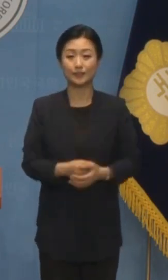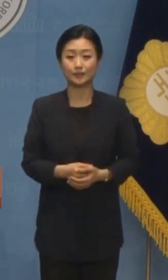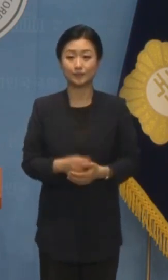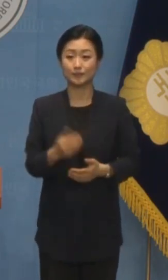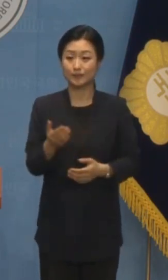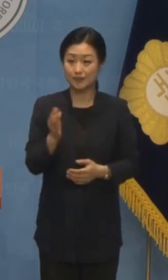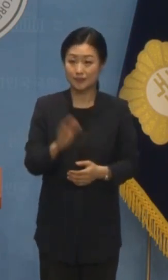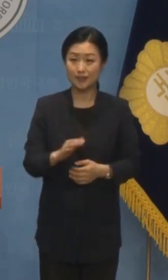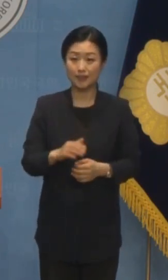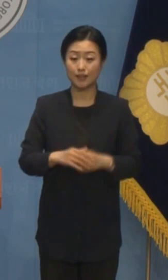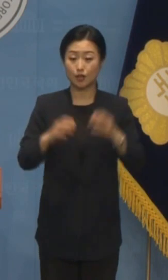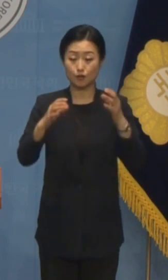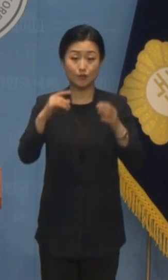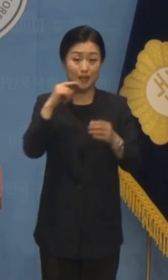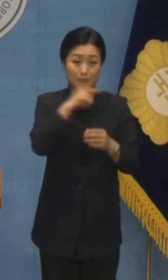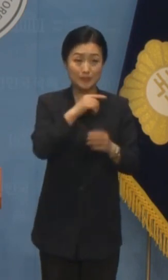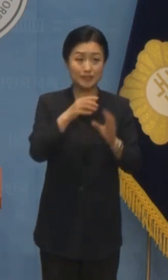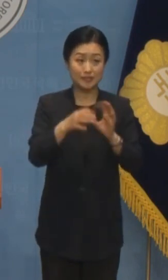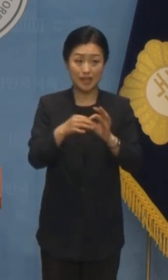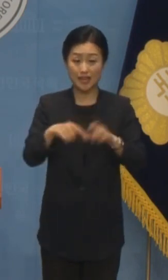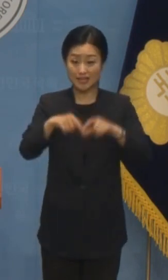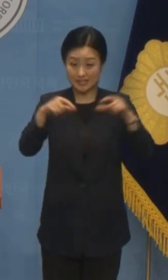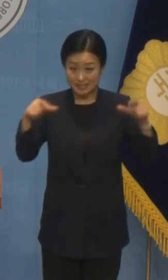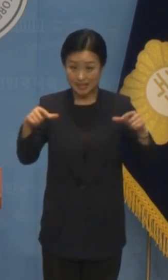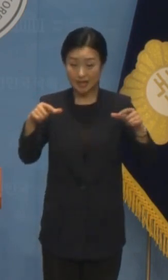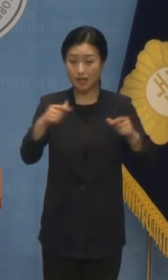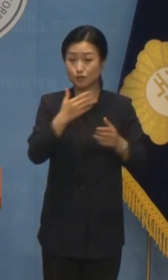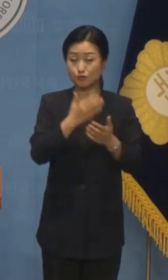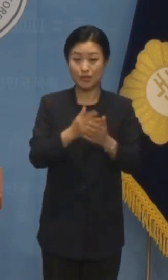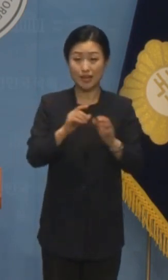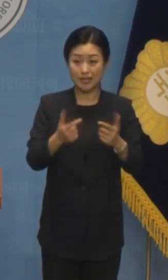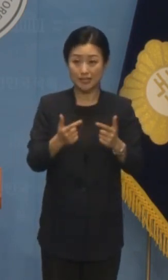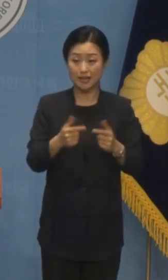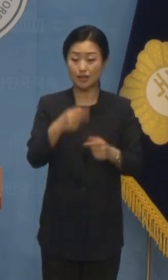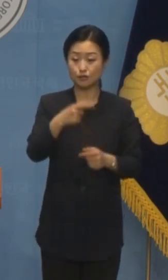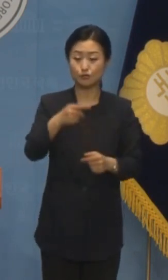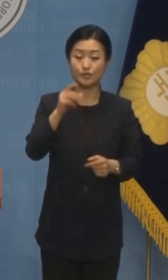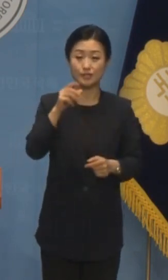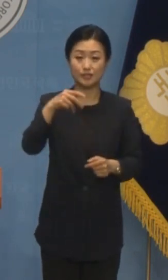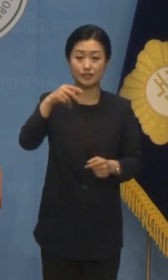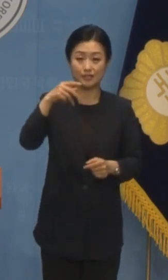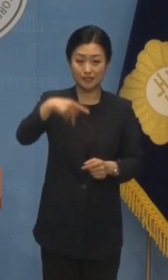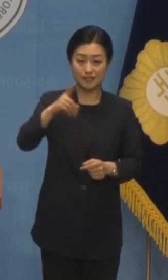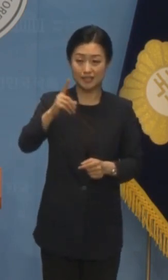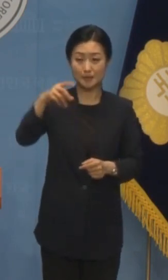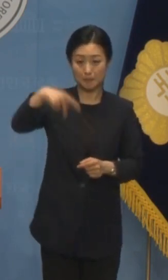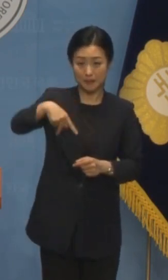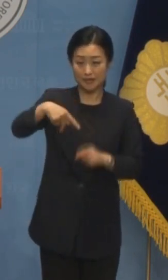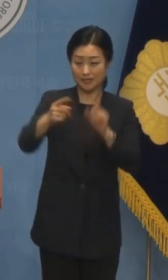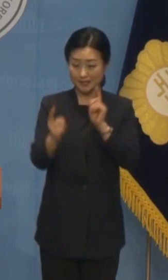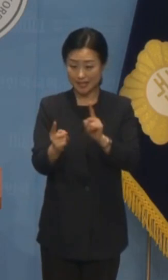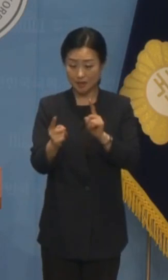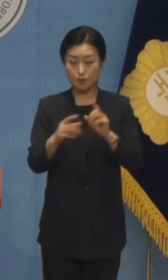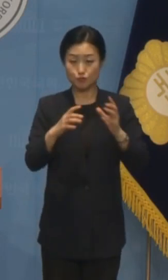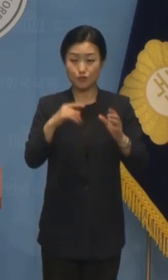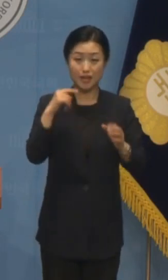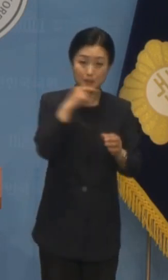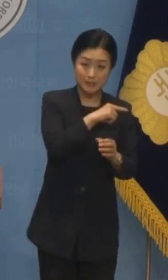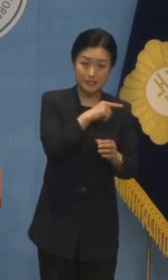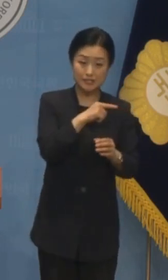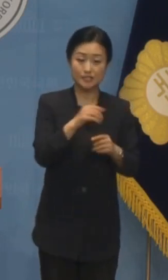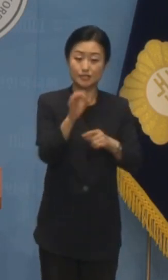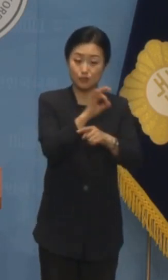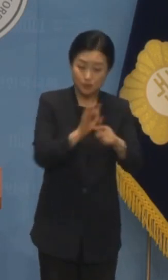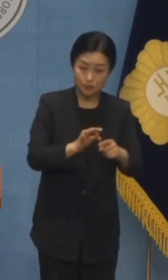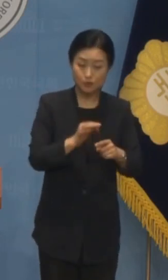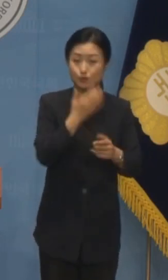그런 의미에서 국가부채의 증가 속도가 중요한 게 아니라 GDP 대비 국가부채, 그러니까 국가부채율의 증가 속도가